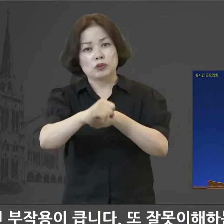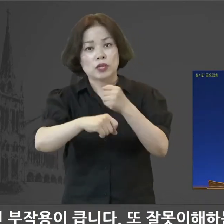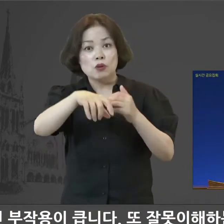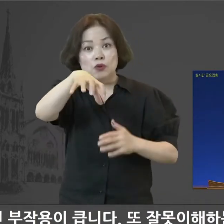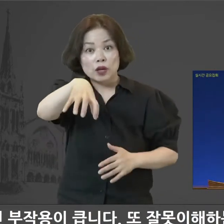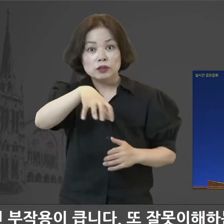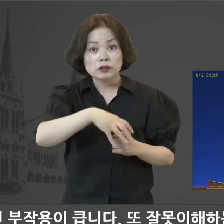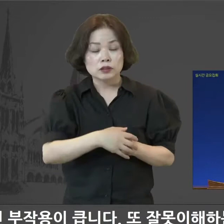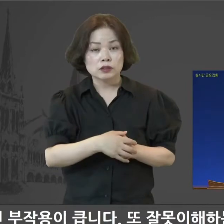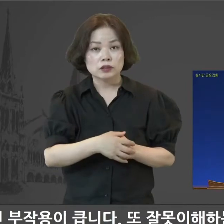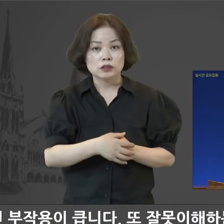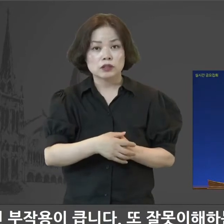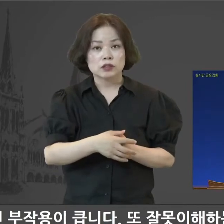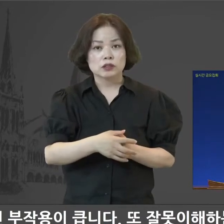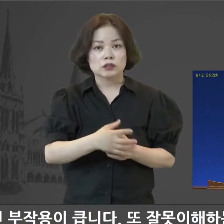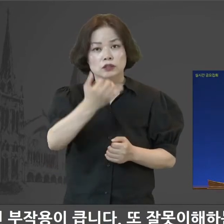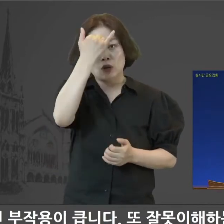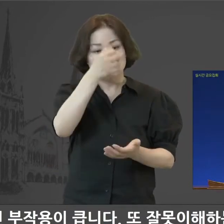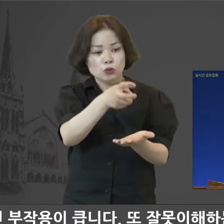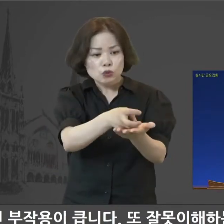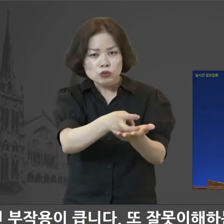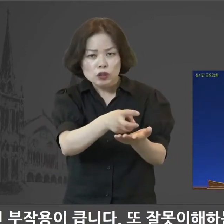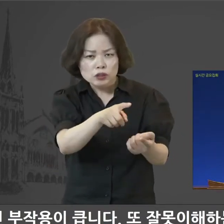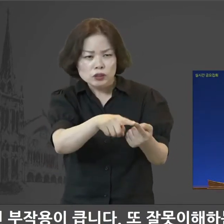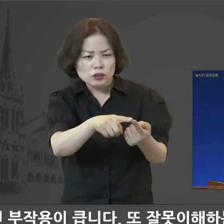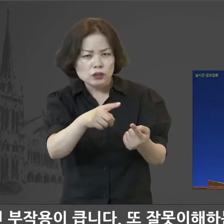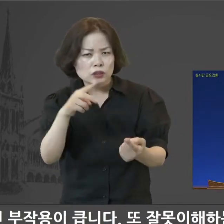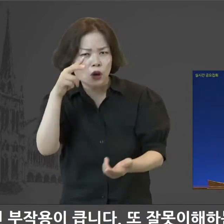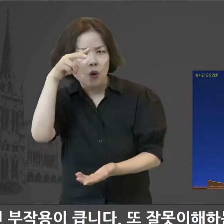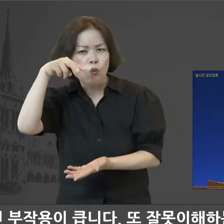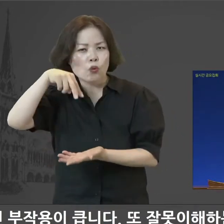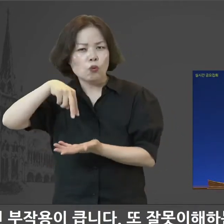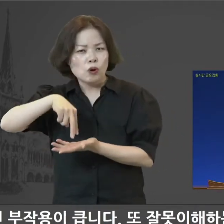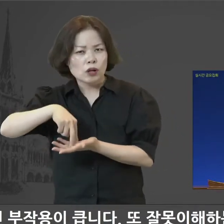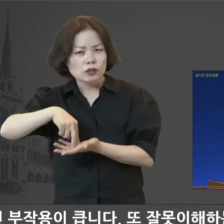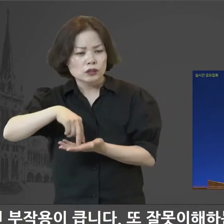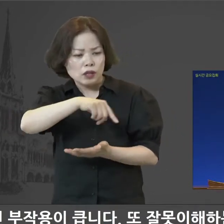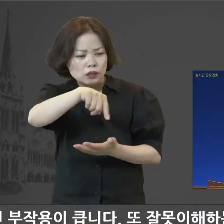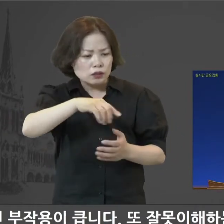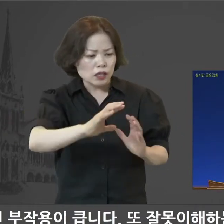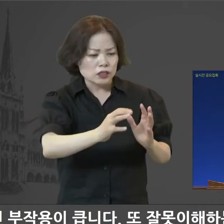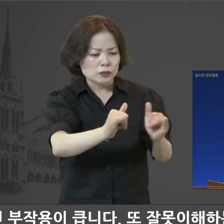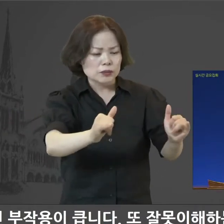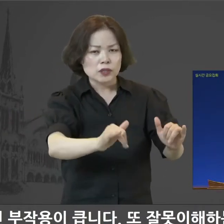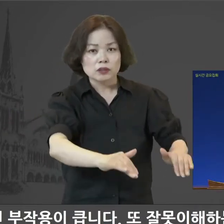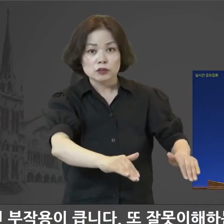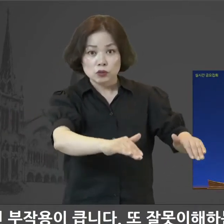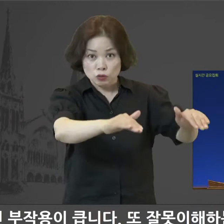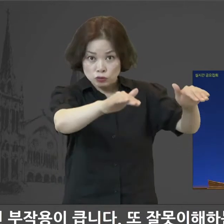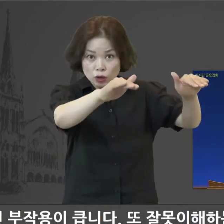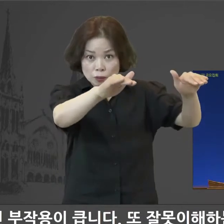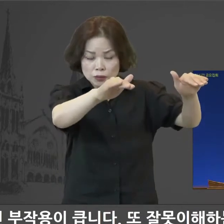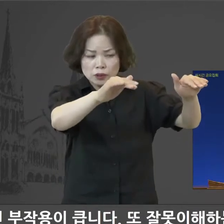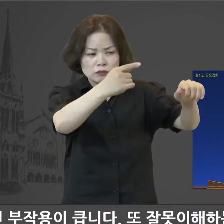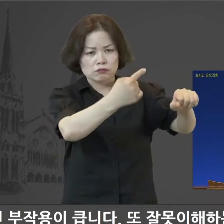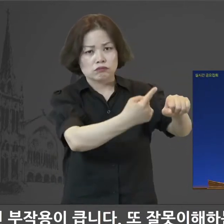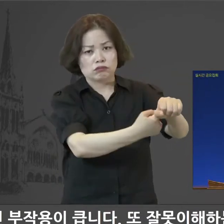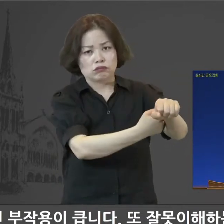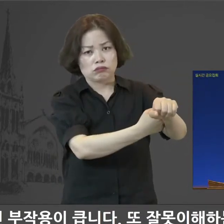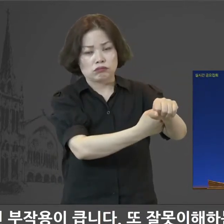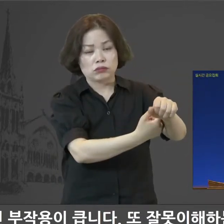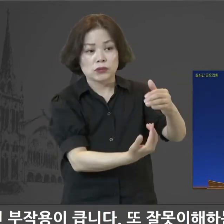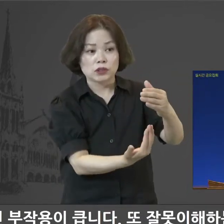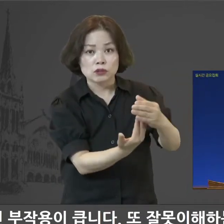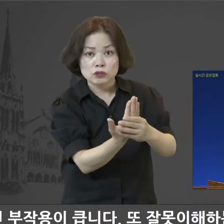영역에서 도덕적인 관점에서 이게 필터 기능이 시민사회가 성숙해지면서 자연스럽게